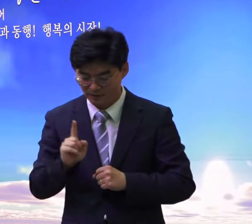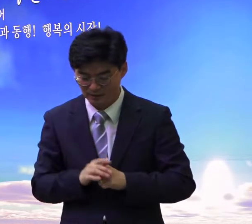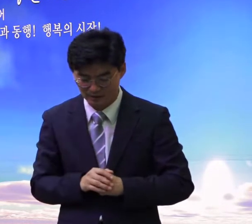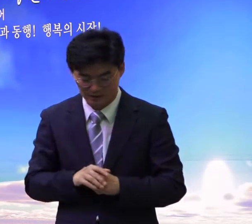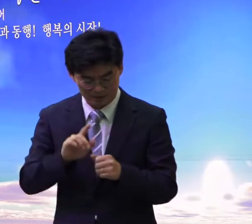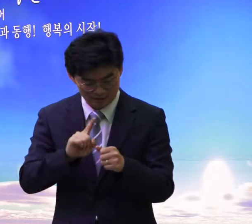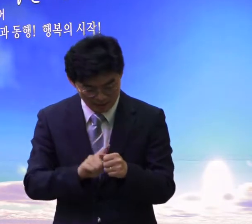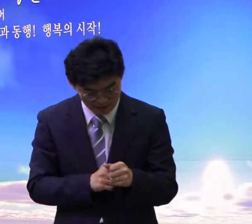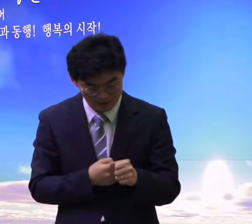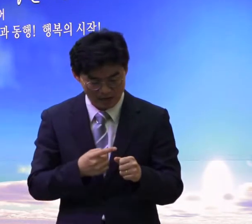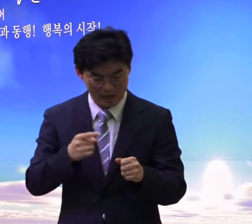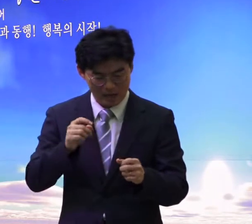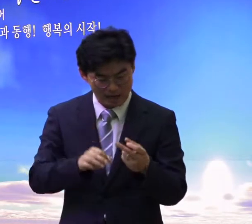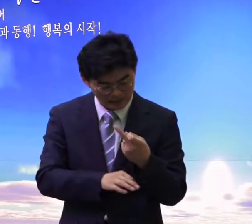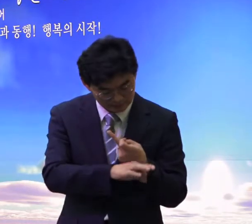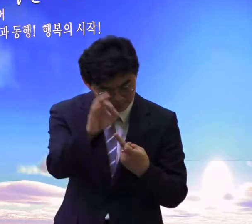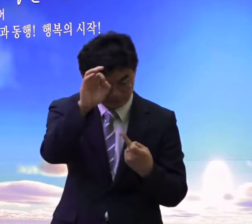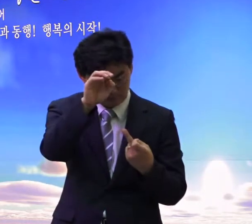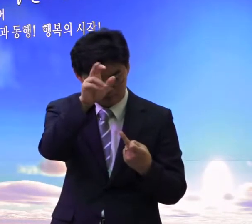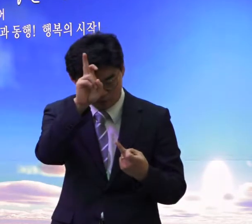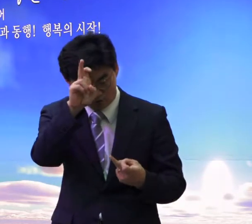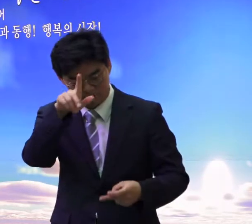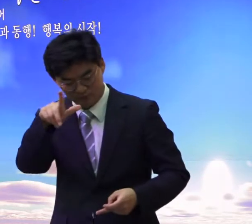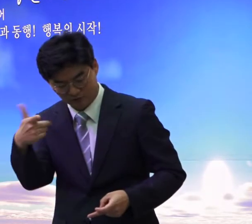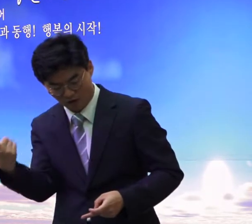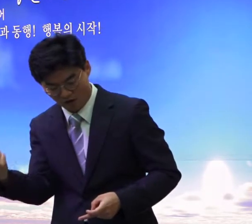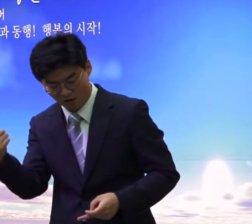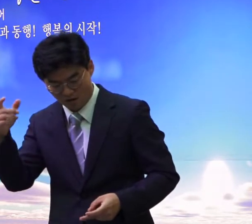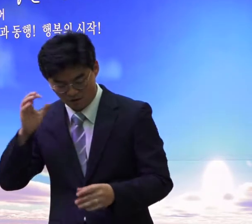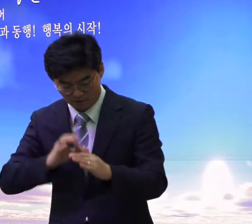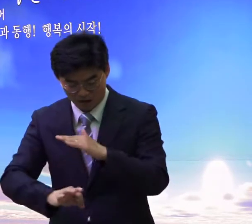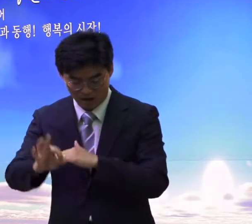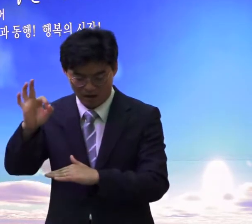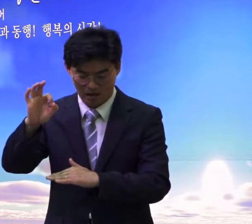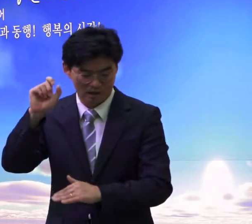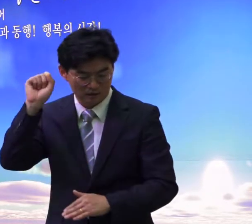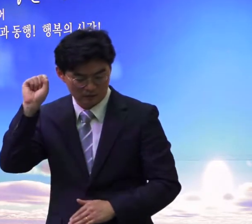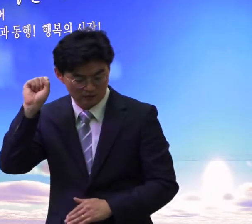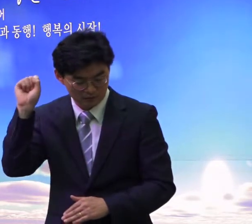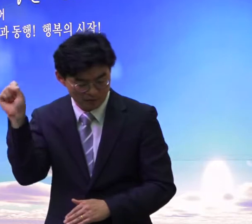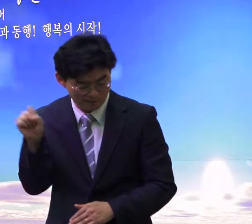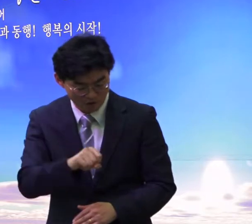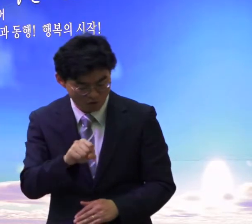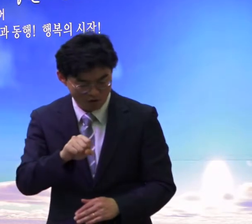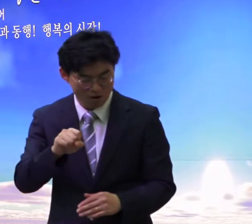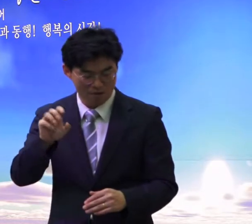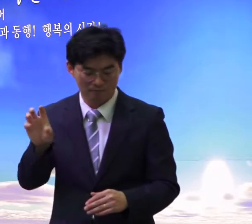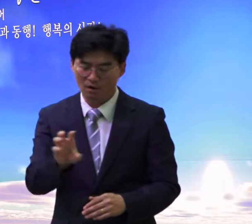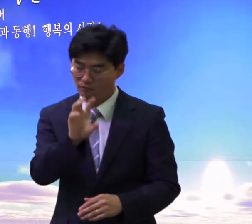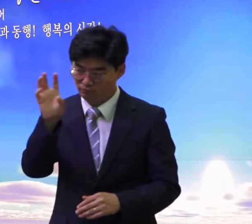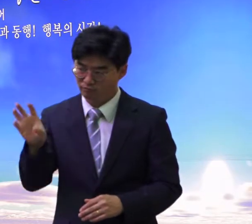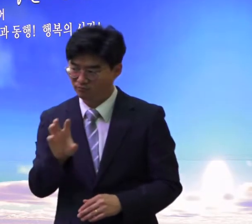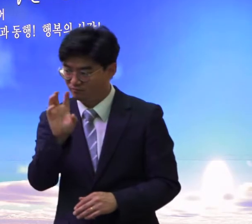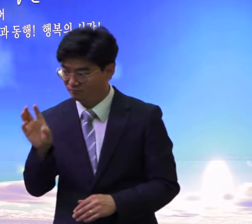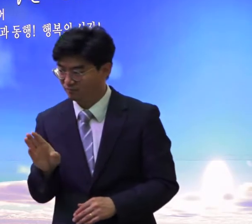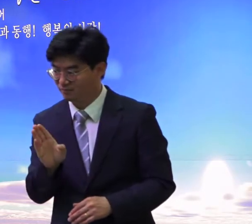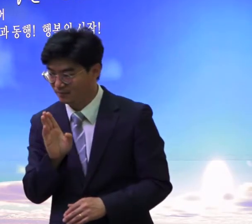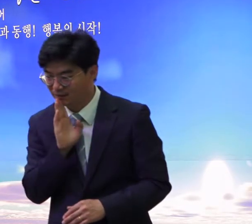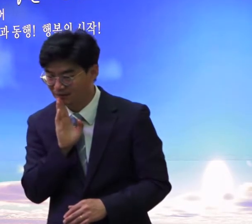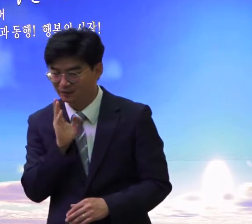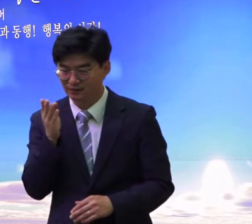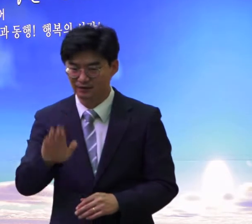자연의 현상입니다. 특별히 깨울 필요 없이 자연스럽게 오는 새벽입니다. 근데 오늘